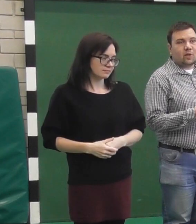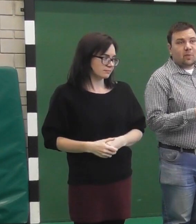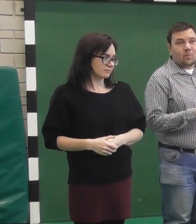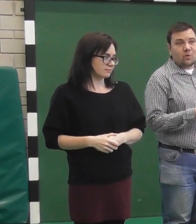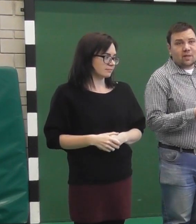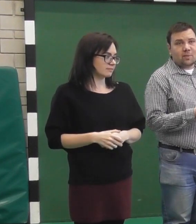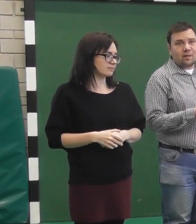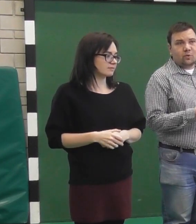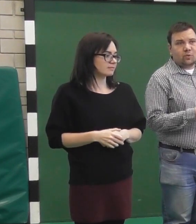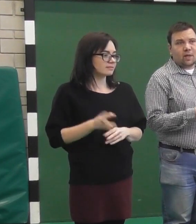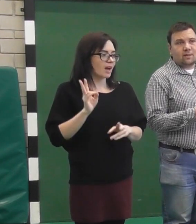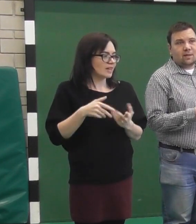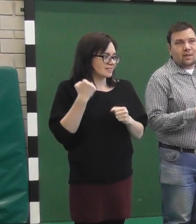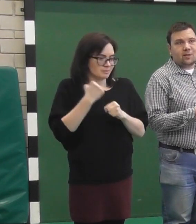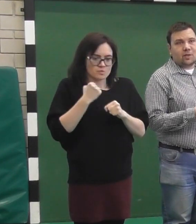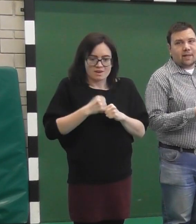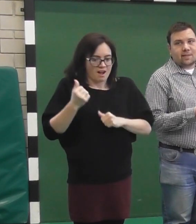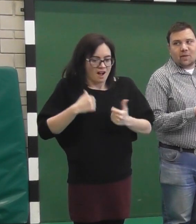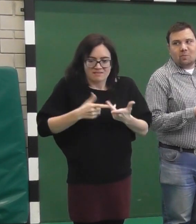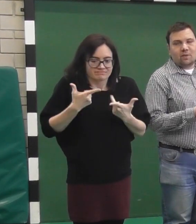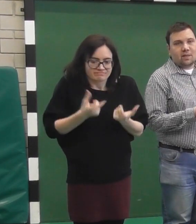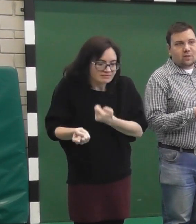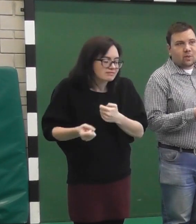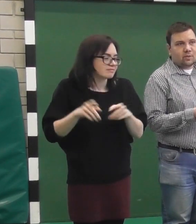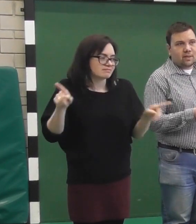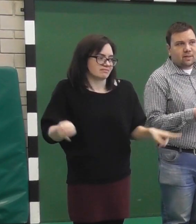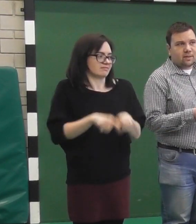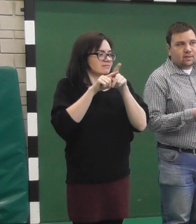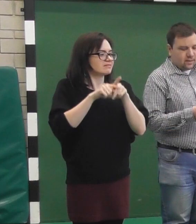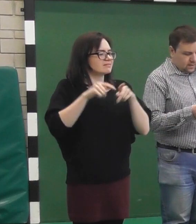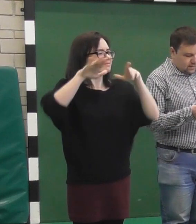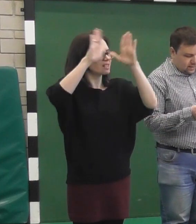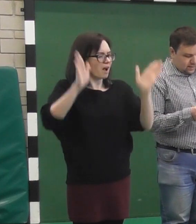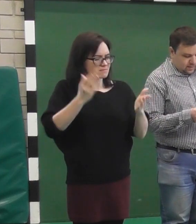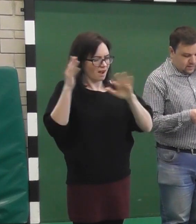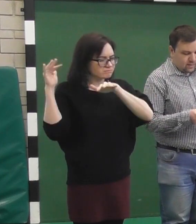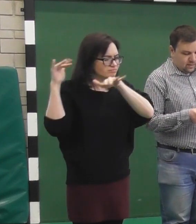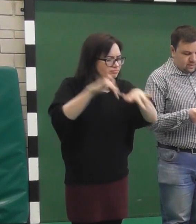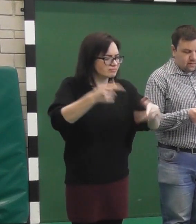És aki pedig munkaképtelen volt, őket egyenesen a gázkamrába vitték és megölték.